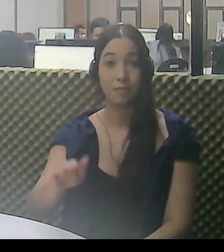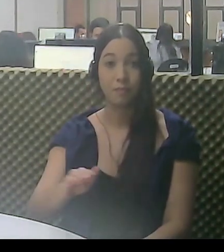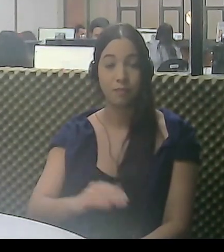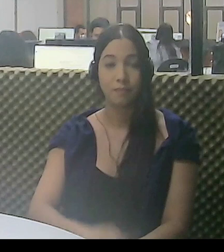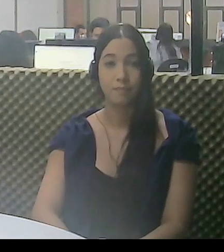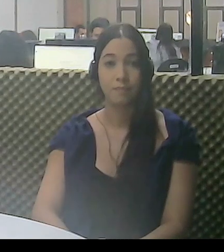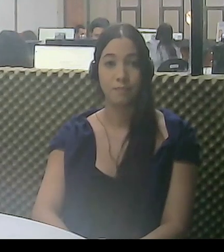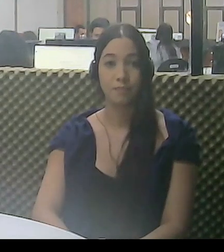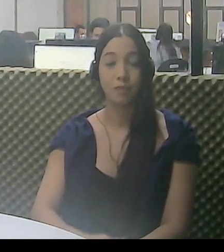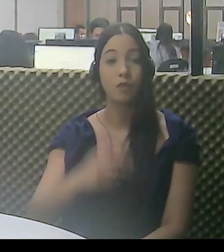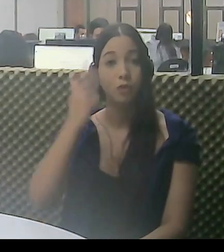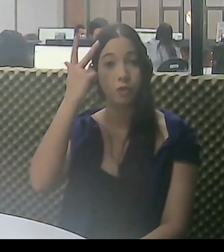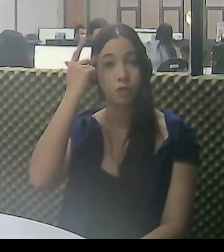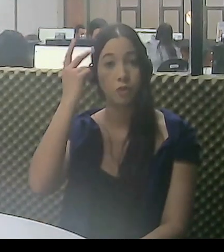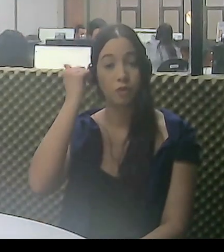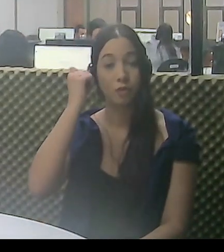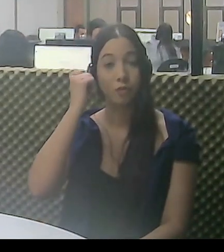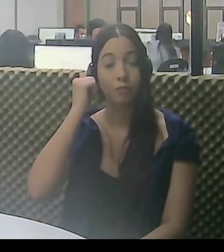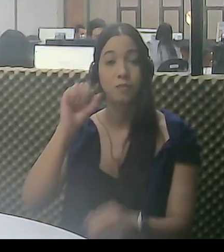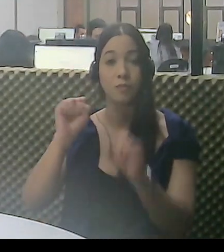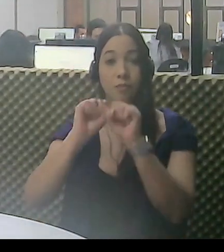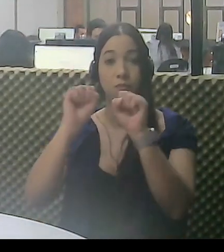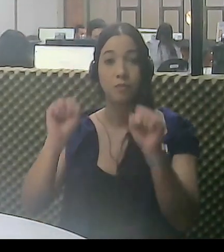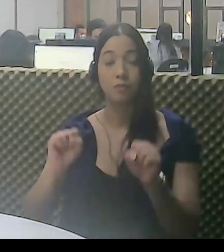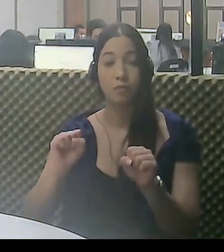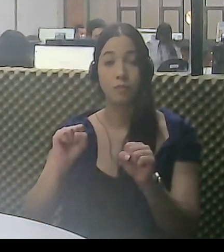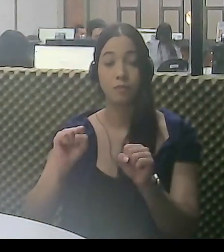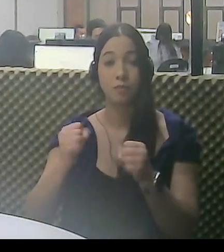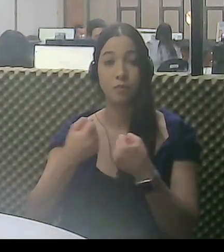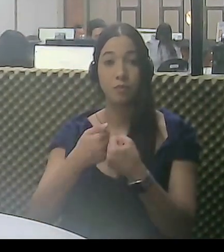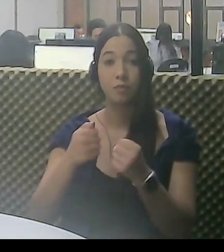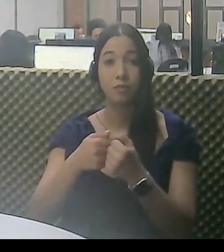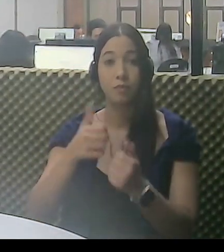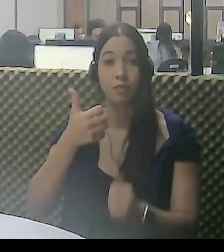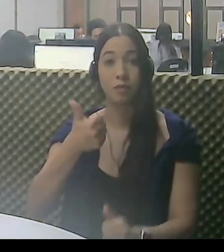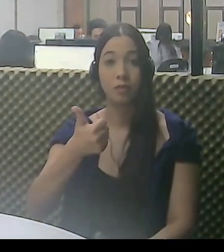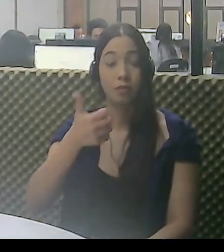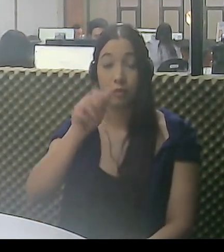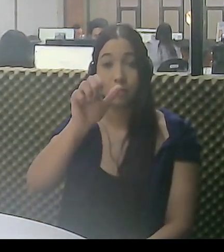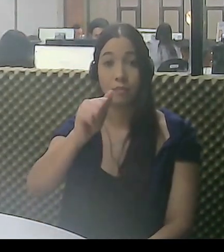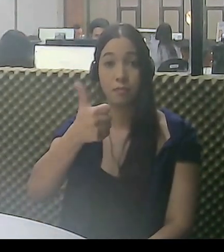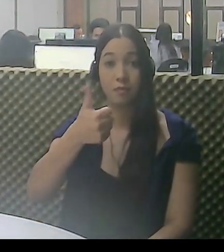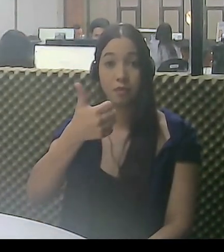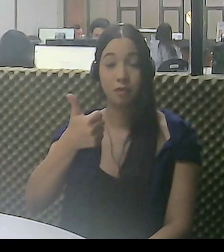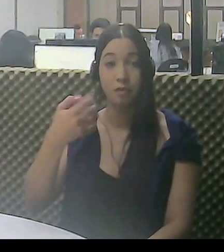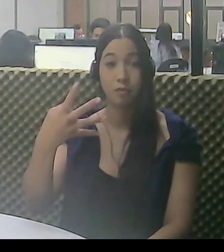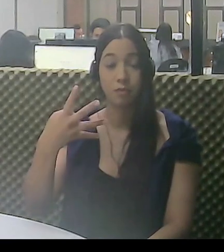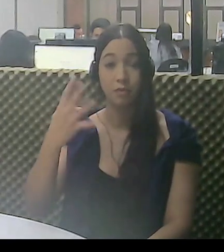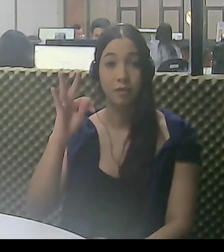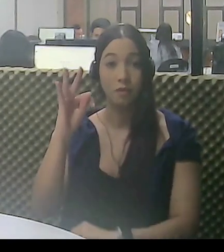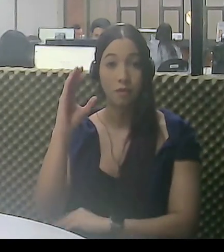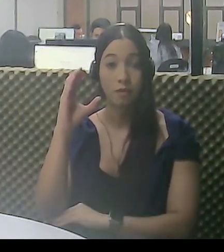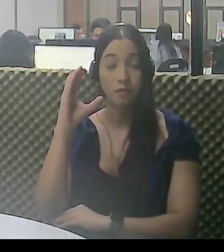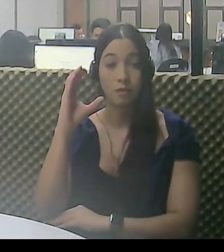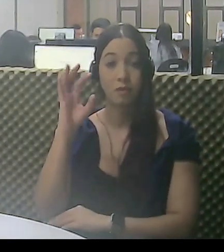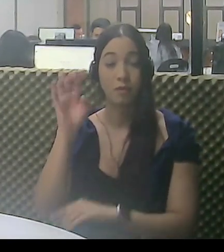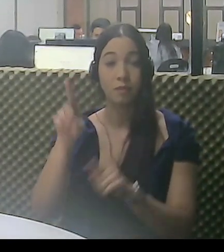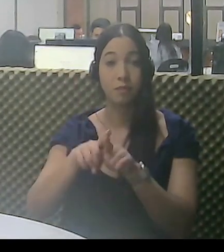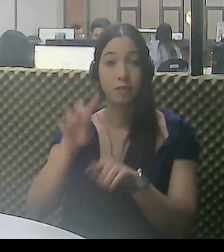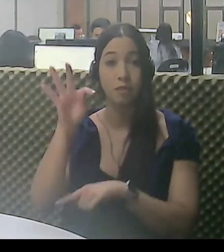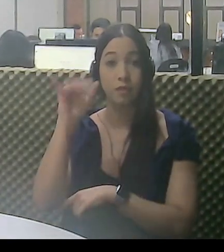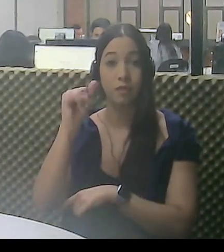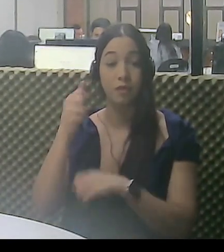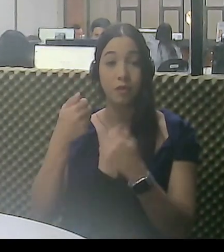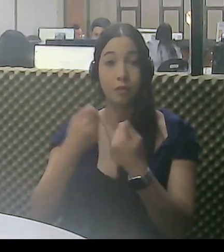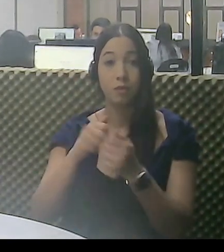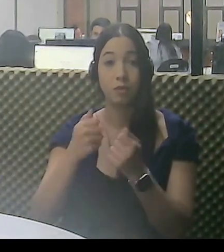linha regular do Sistema Integrado de Transporte, o SIT, A114, Tibere, Terminal Central, atenderá ao evento com